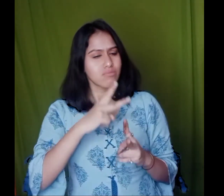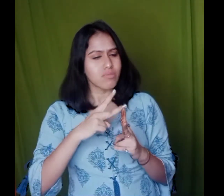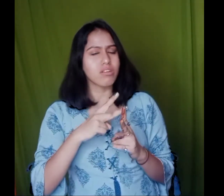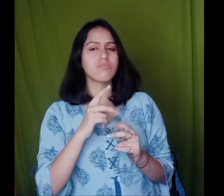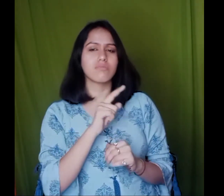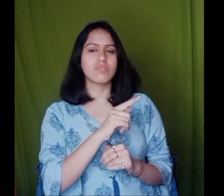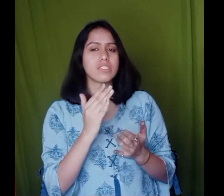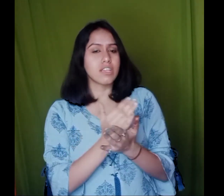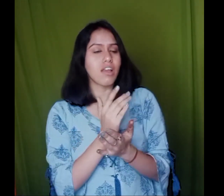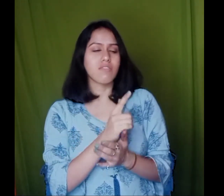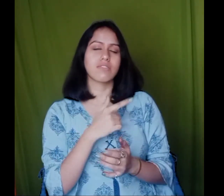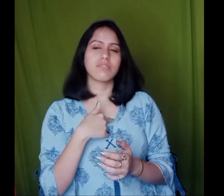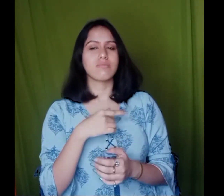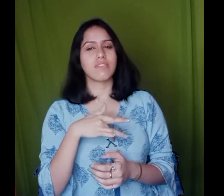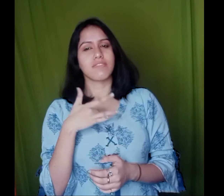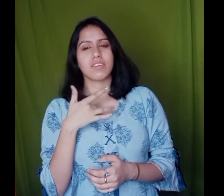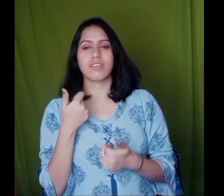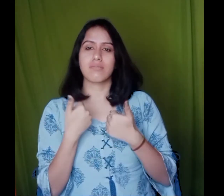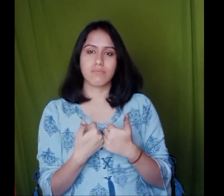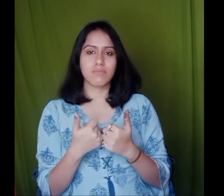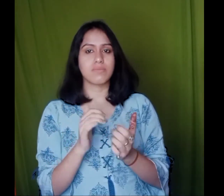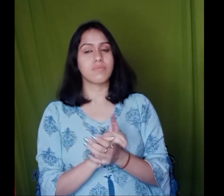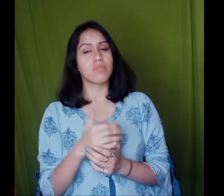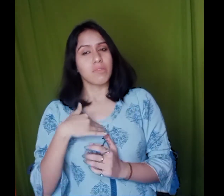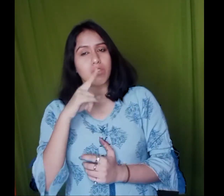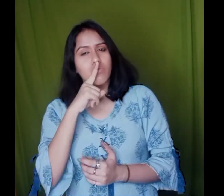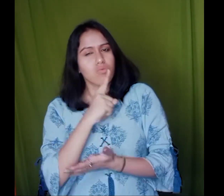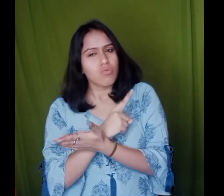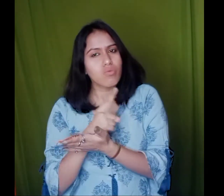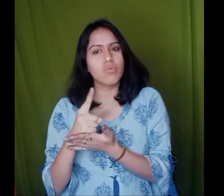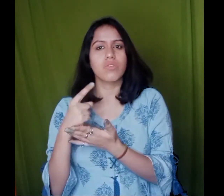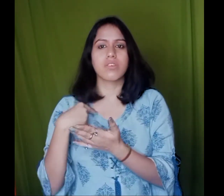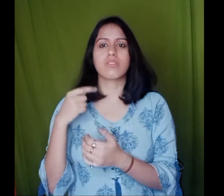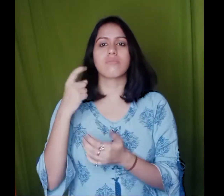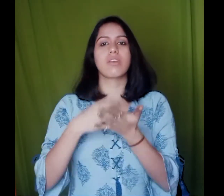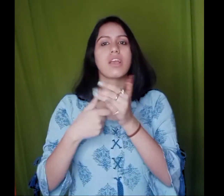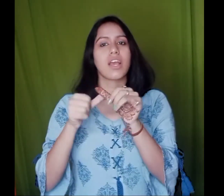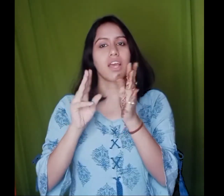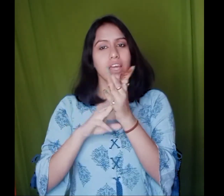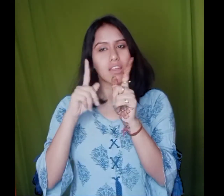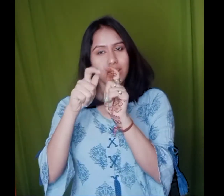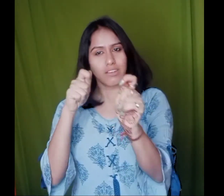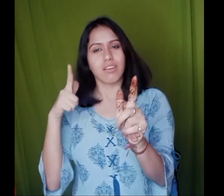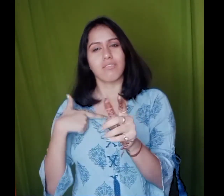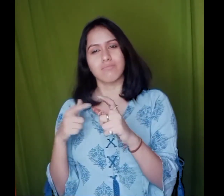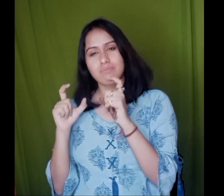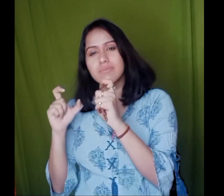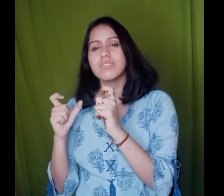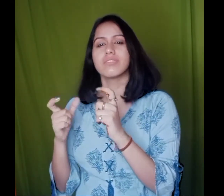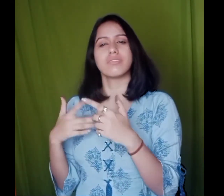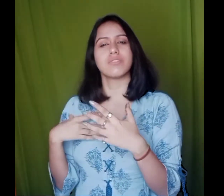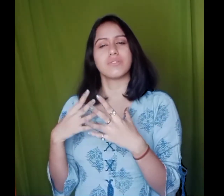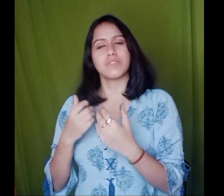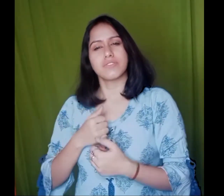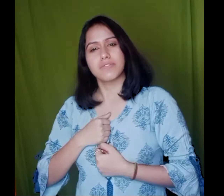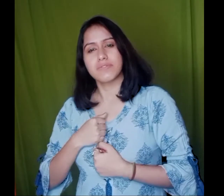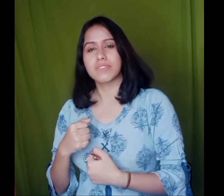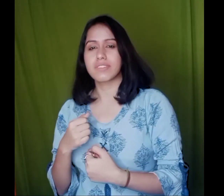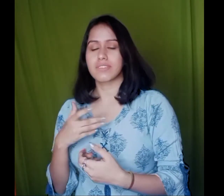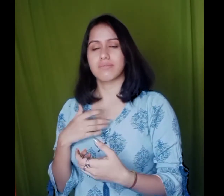चलिए, मुझे आपकी बहुत फिक्र रहेगी। मैं आपसे अनुरोध करता हूं कि आप यहीं महल में रहिए, अपनों के साथ रहिए। आप परिवार के साथ रहेंगी